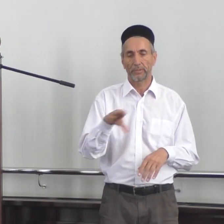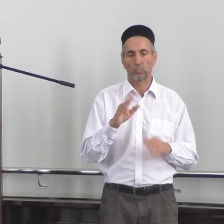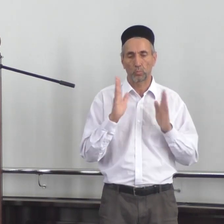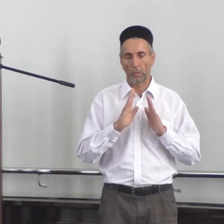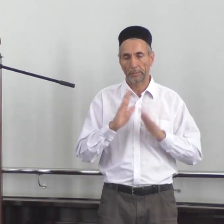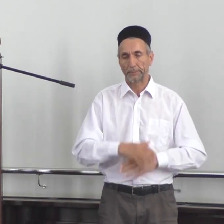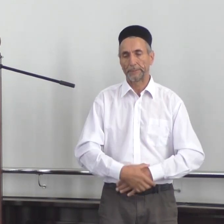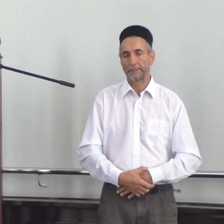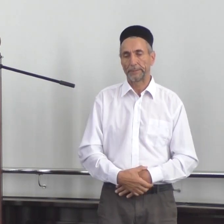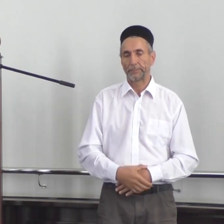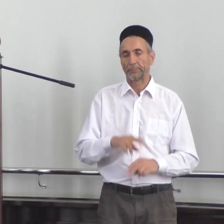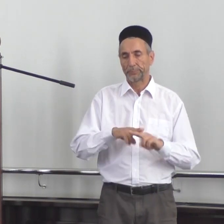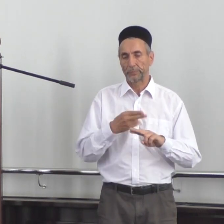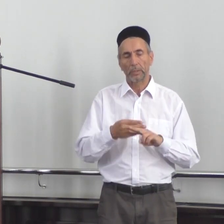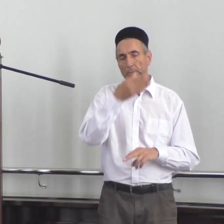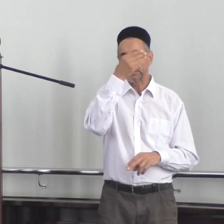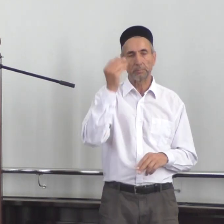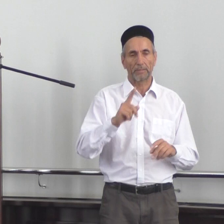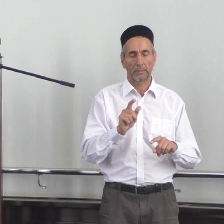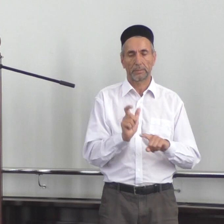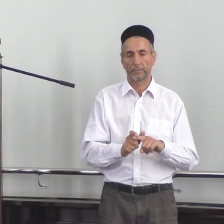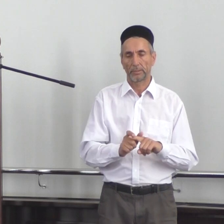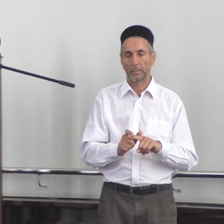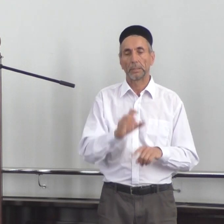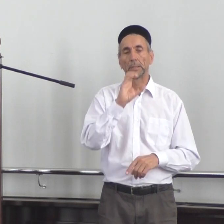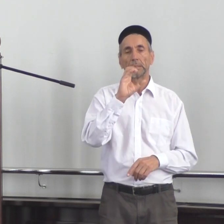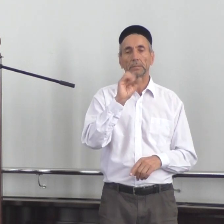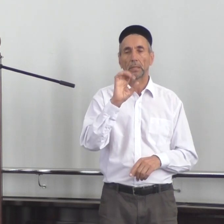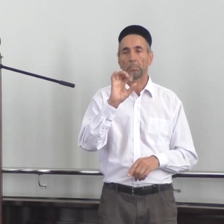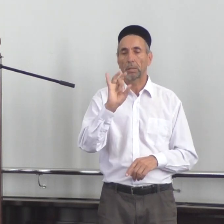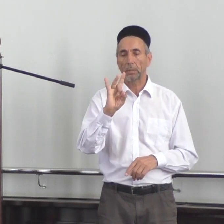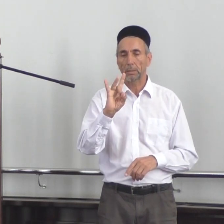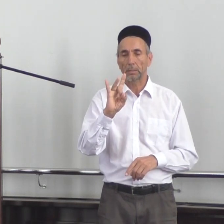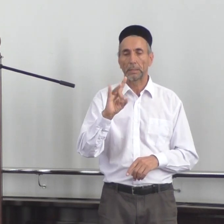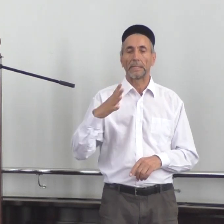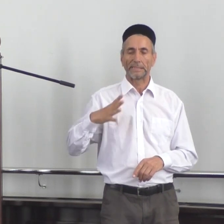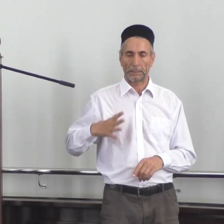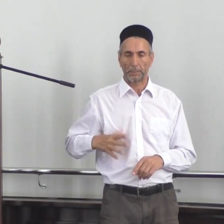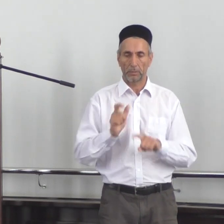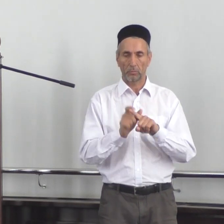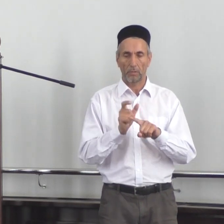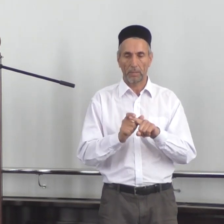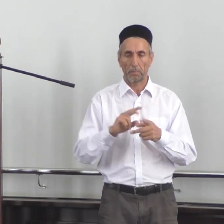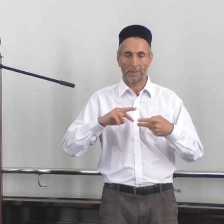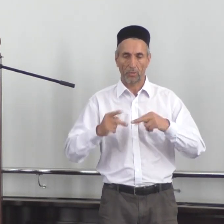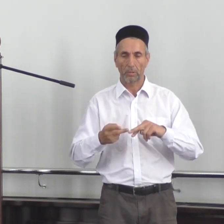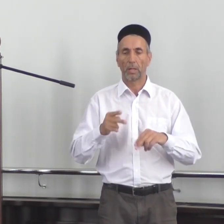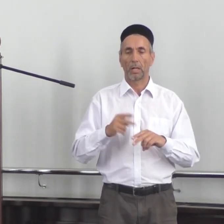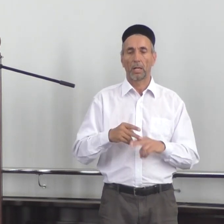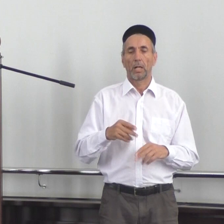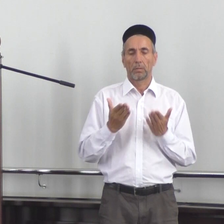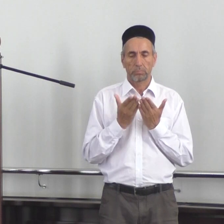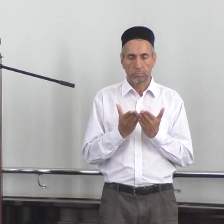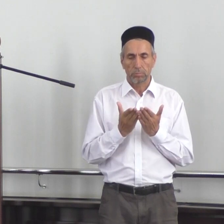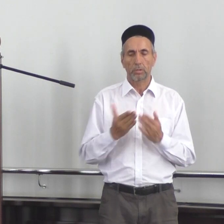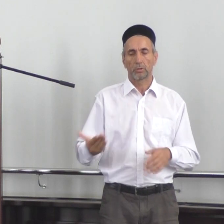шушы сифатны онытмыйк. Сабыр итеп, Аллаһка дуа кылып яшәргә,